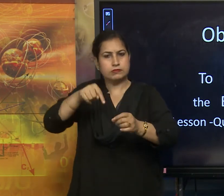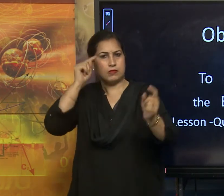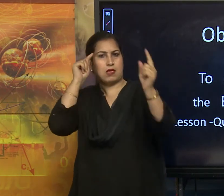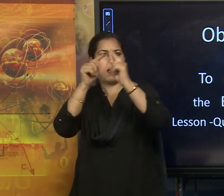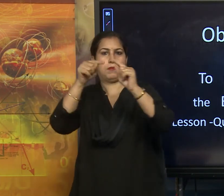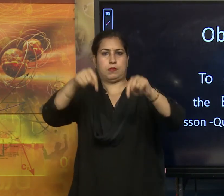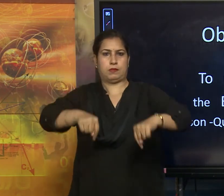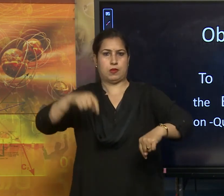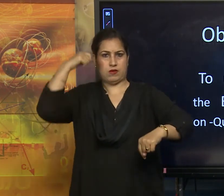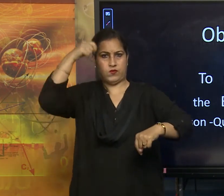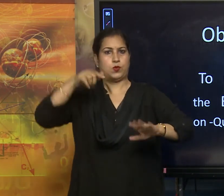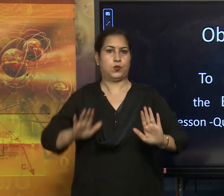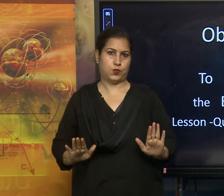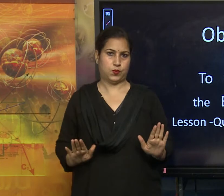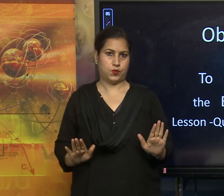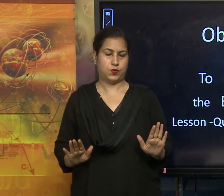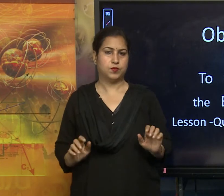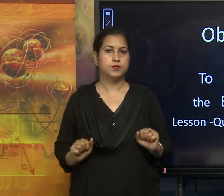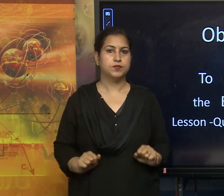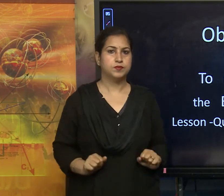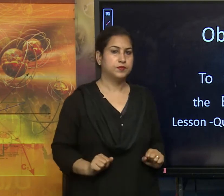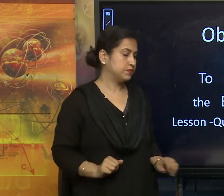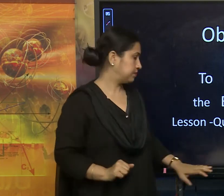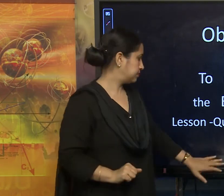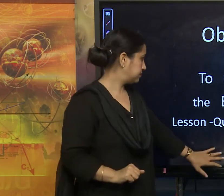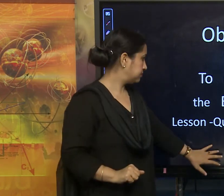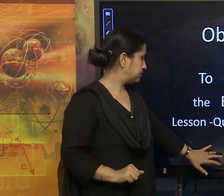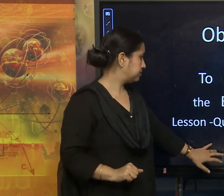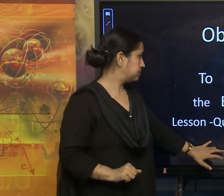क्वाड्रेटिक इक्वेशंस से है, इसके सवालों को समझें।